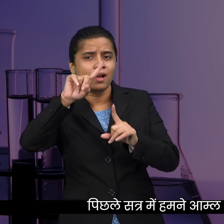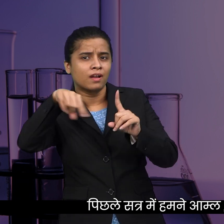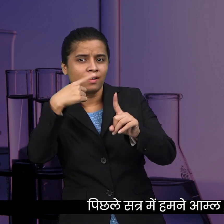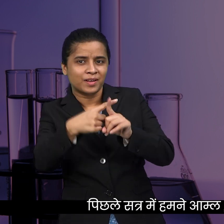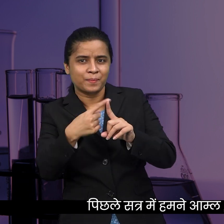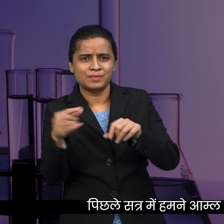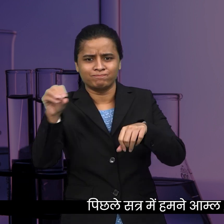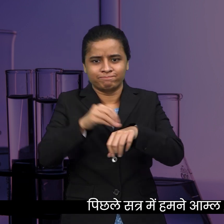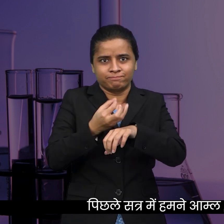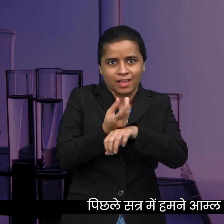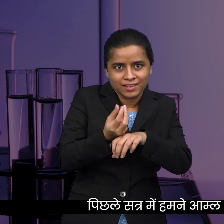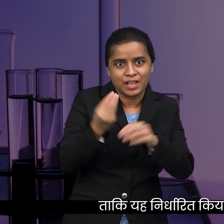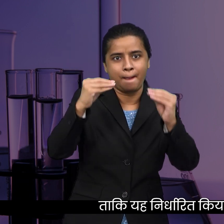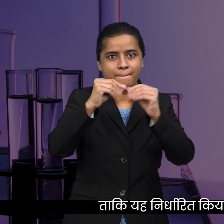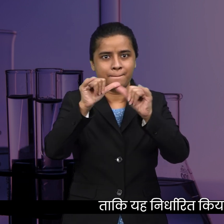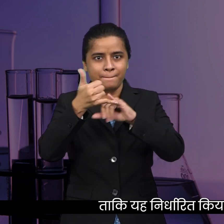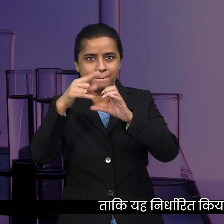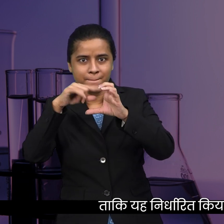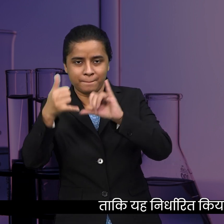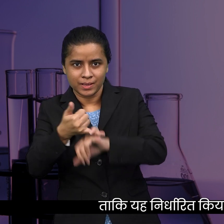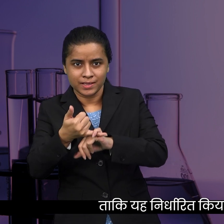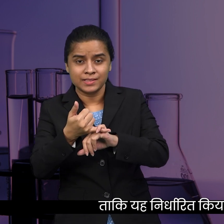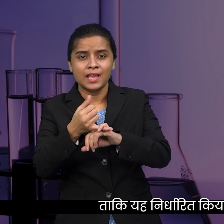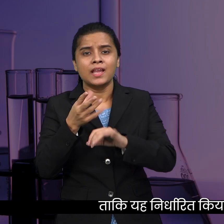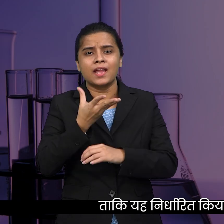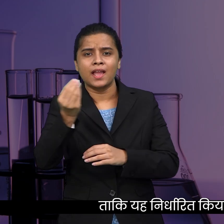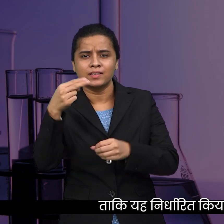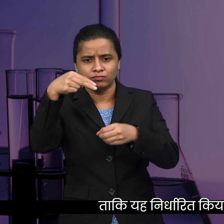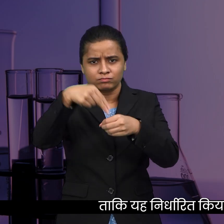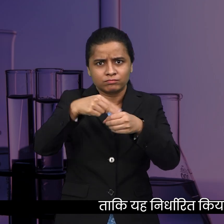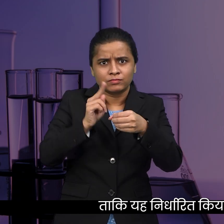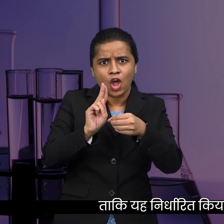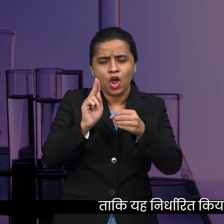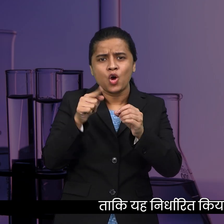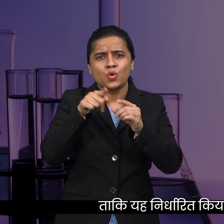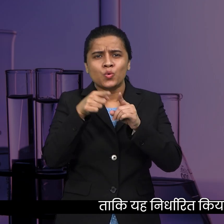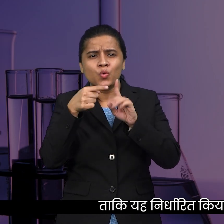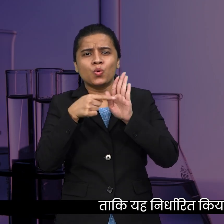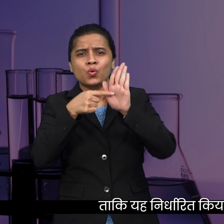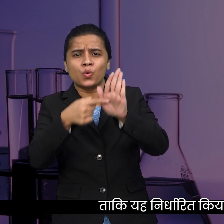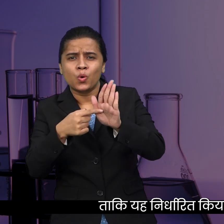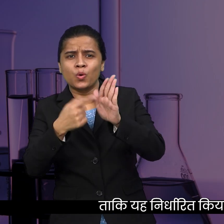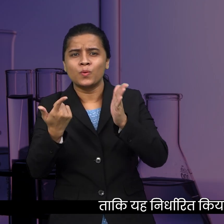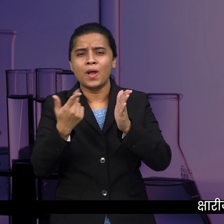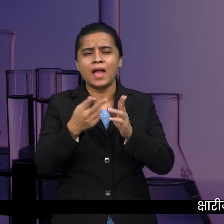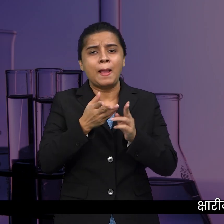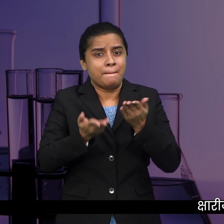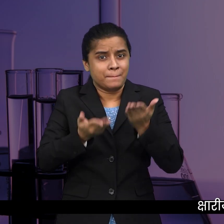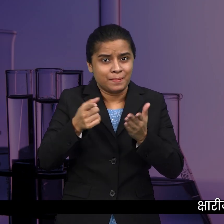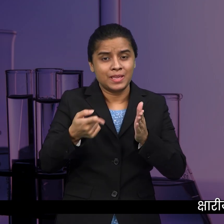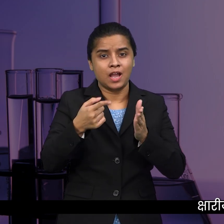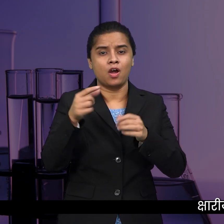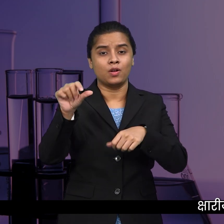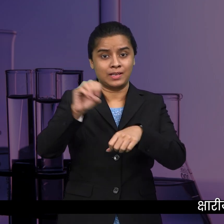के बारे में सीखा था ताकि यह निर्धारित किया जा सके कि कोई पदार्थ अम्लीय है,